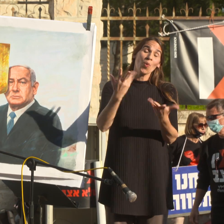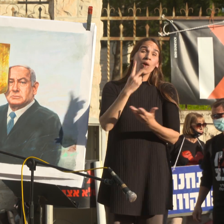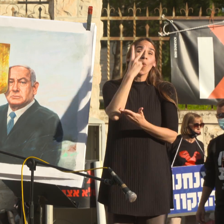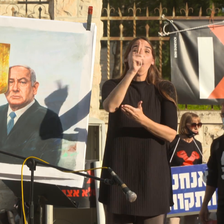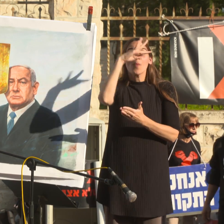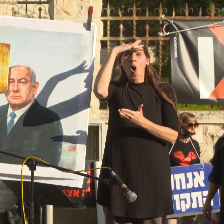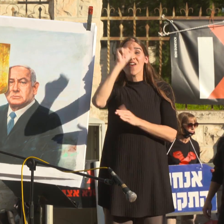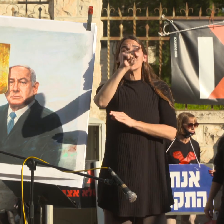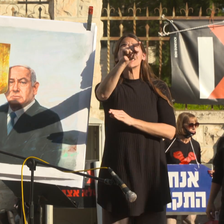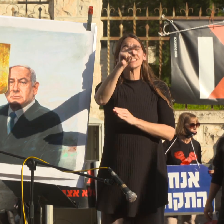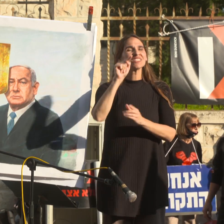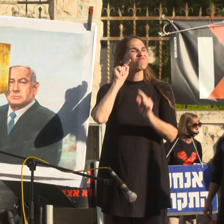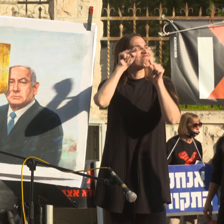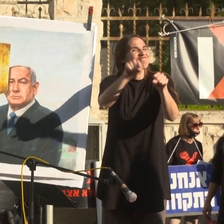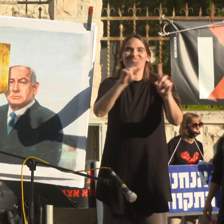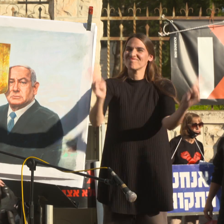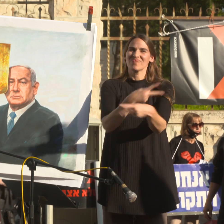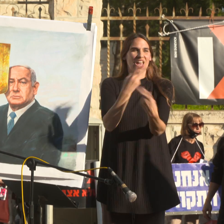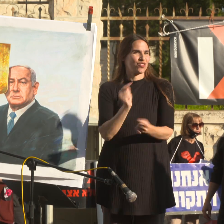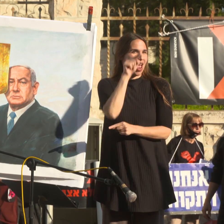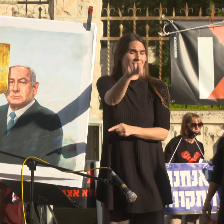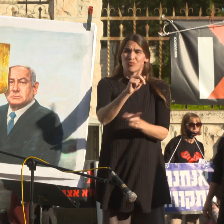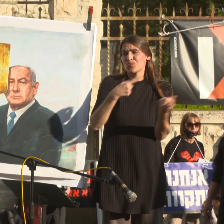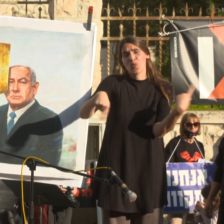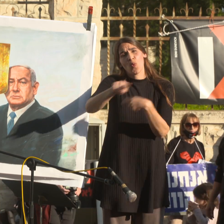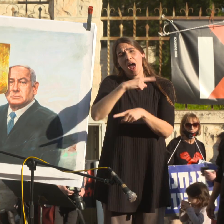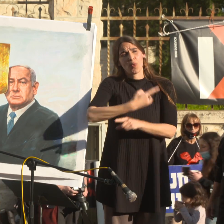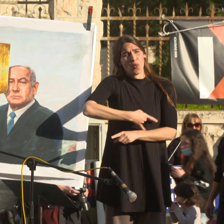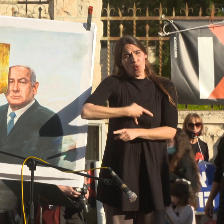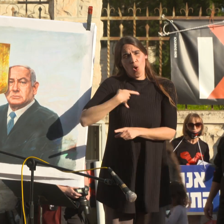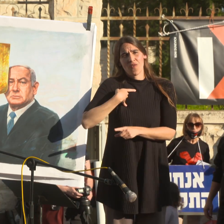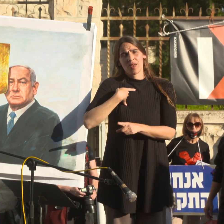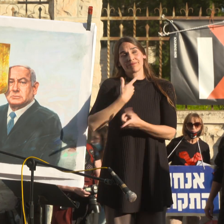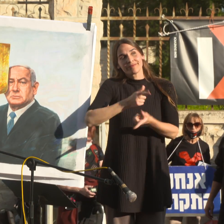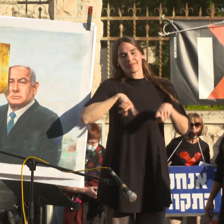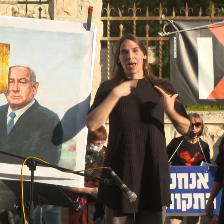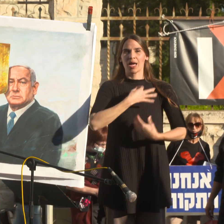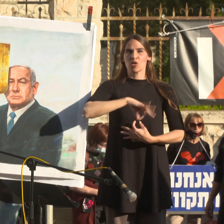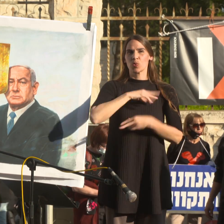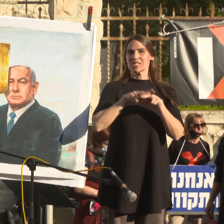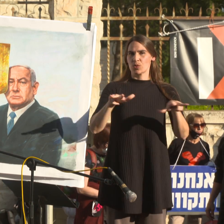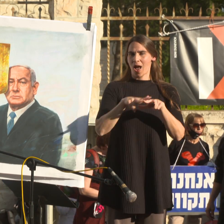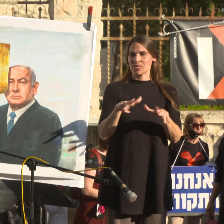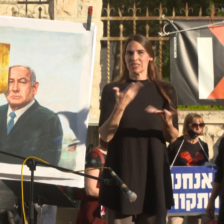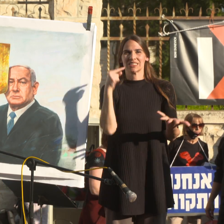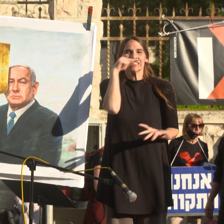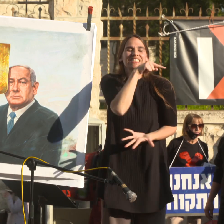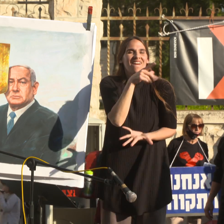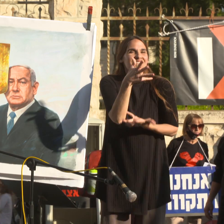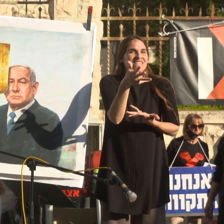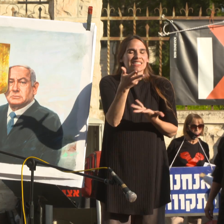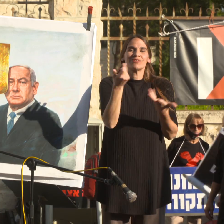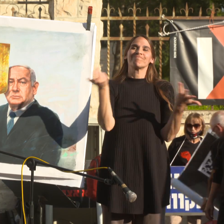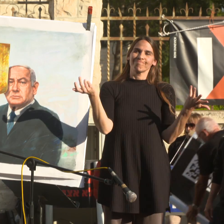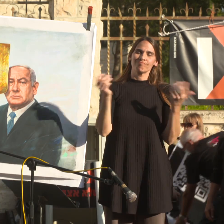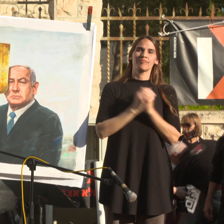אותו באופק, אבל אליו הוא לא יגיע. כולנו בעצם חווים וחווים בחיים שלנו סיטואציה כזאת. אני